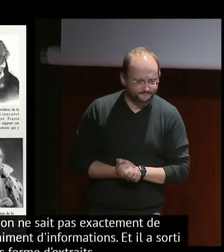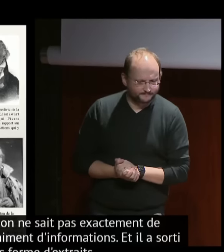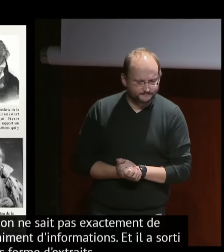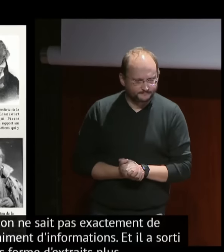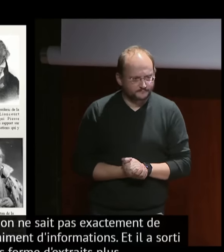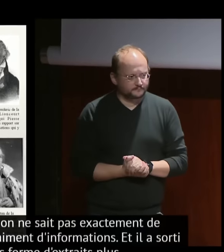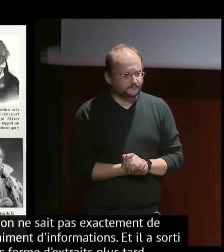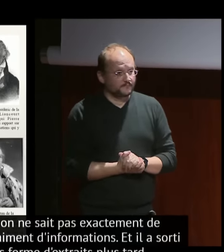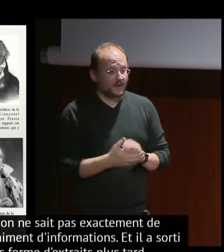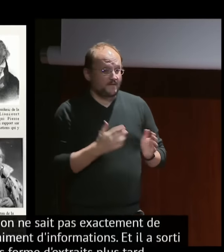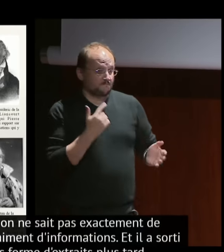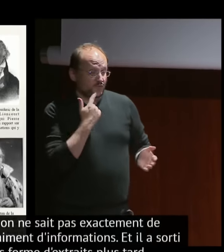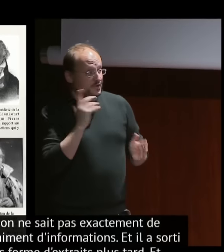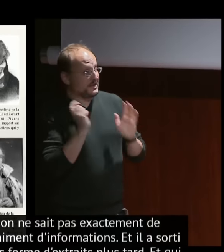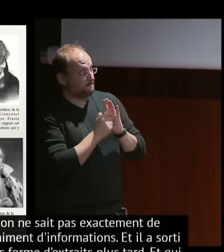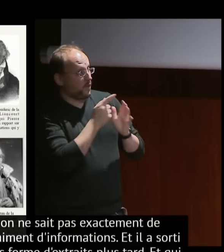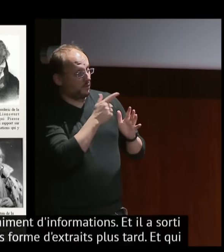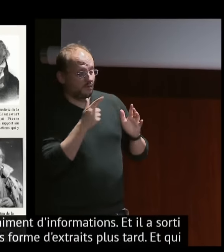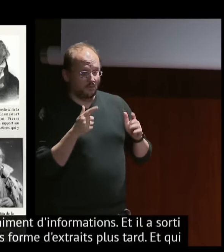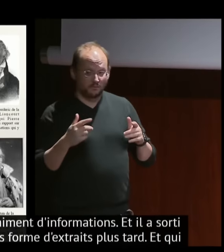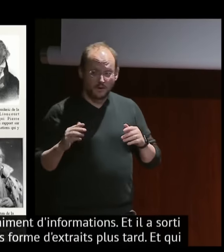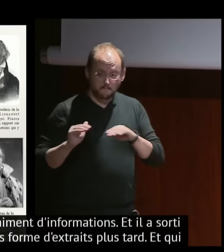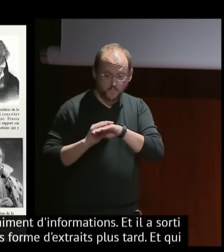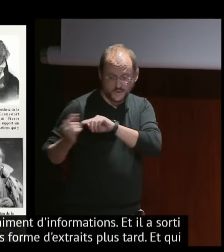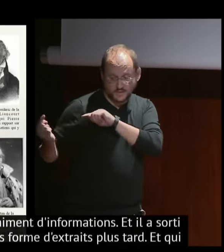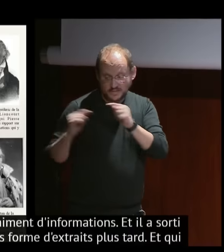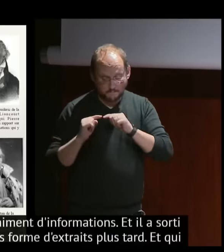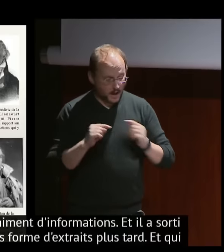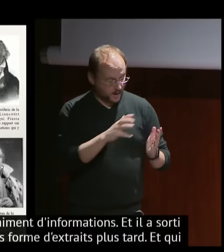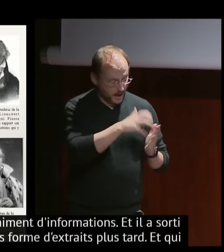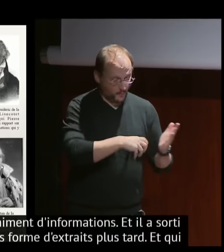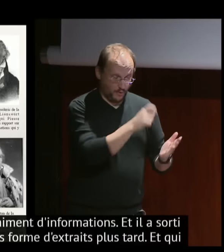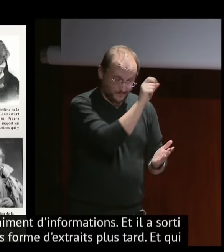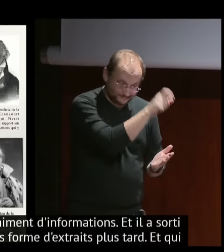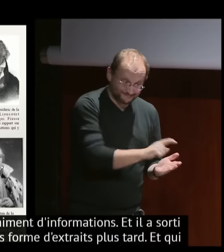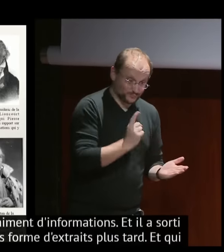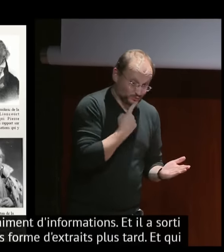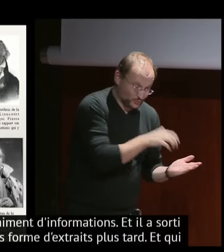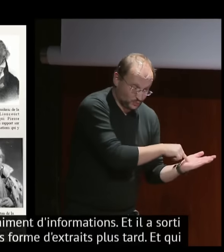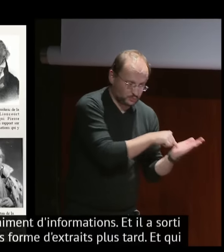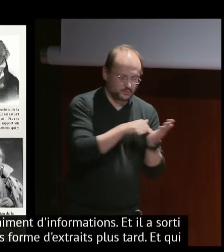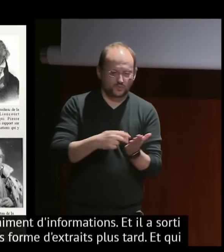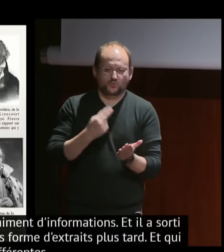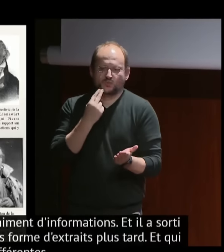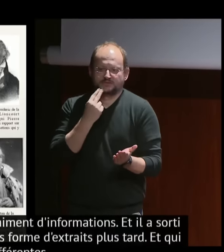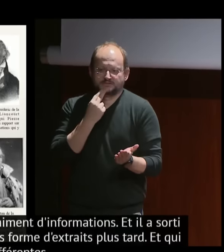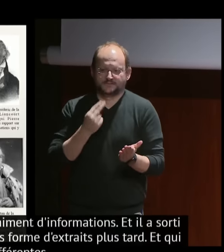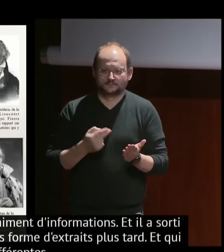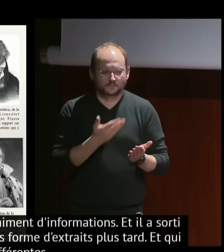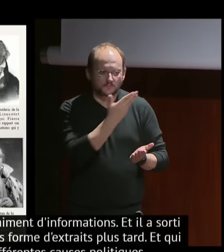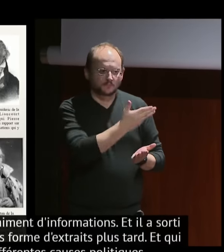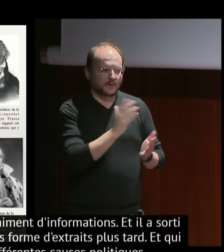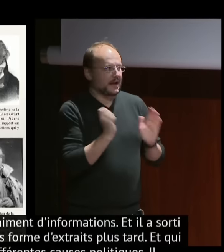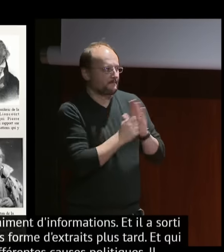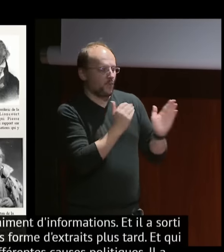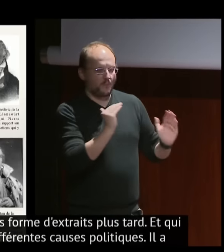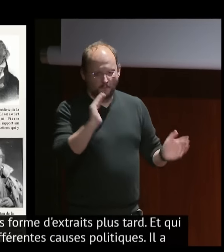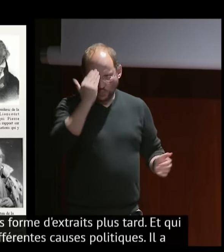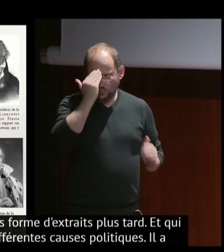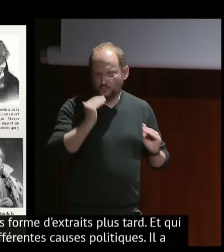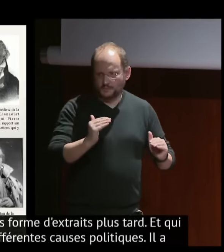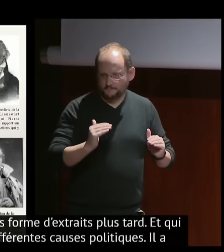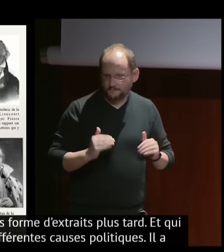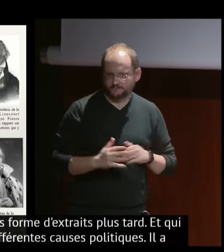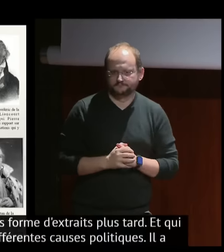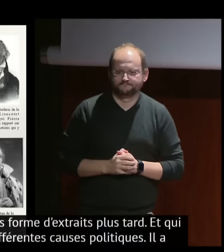a fait un petit peu référence pour différentes causes politique. Il a été repris